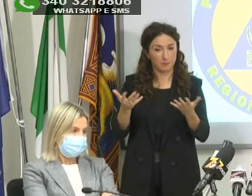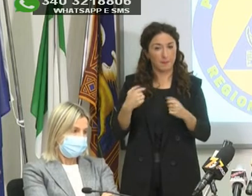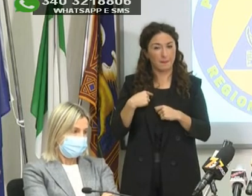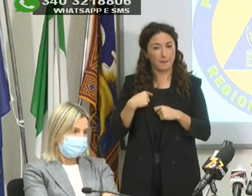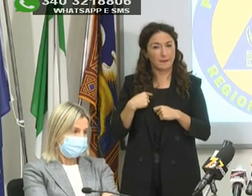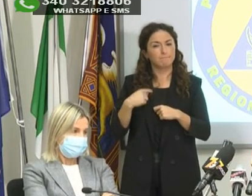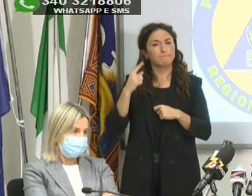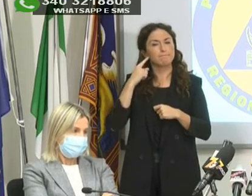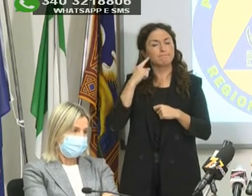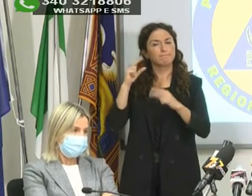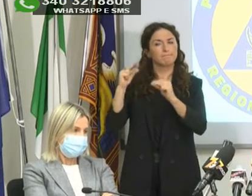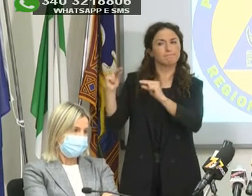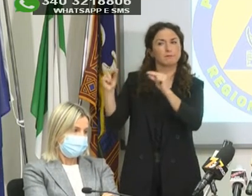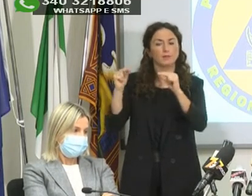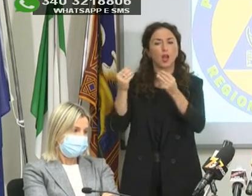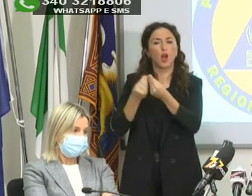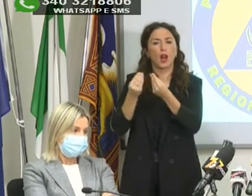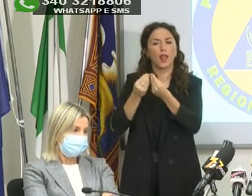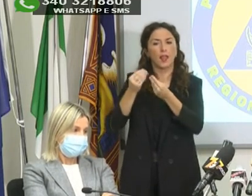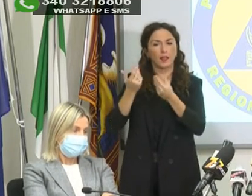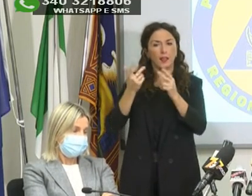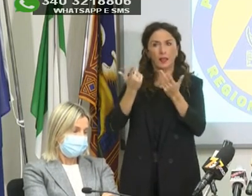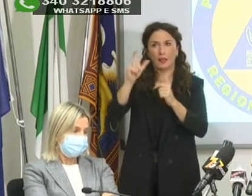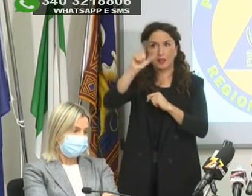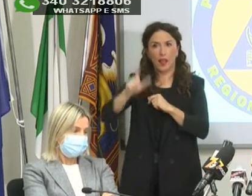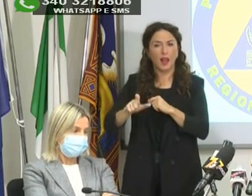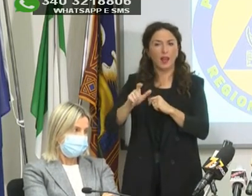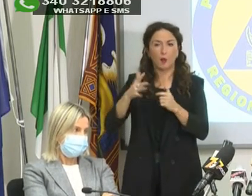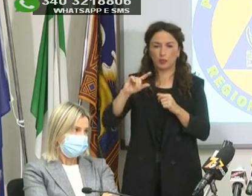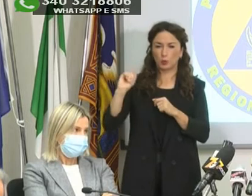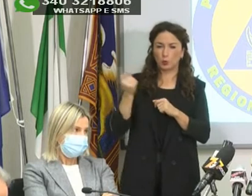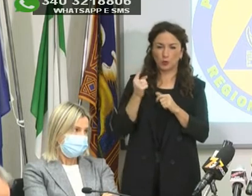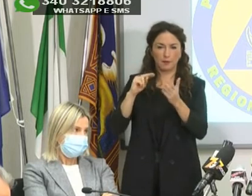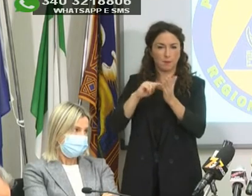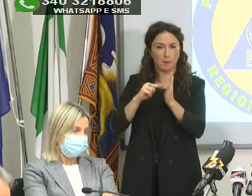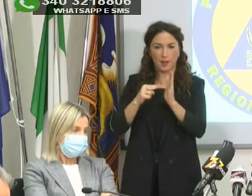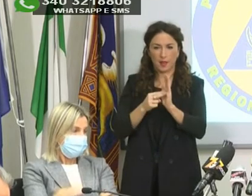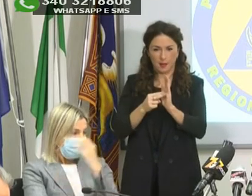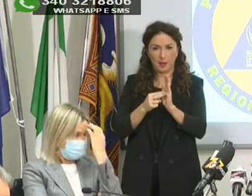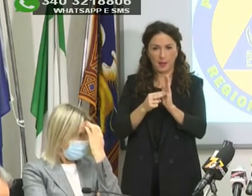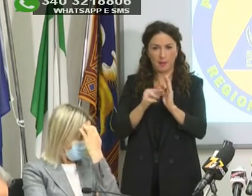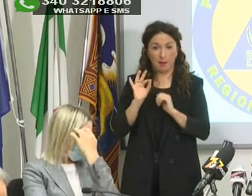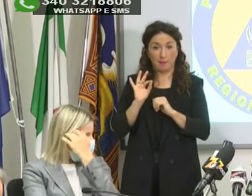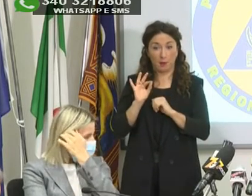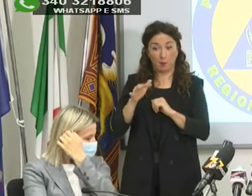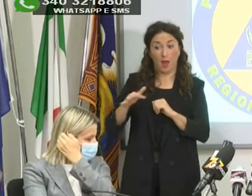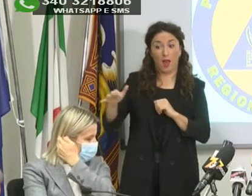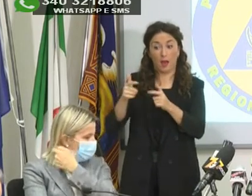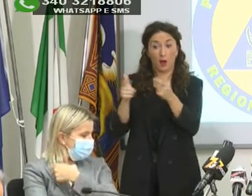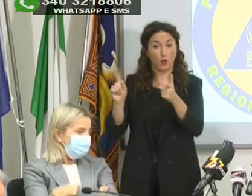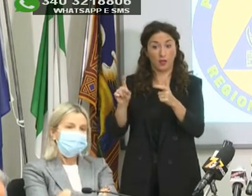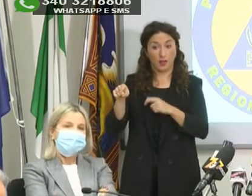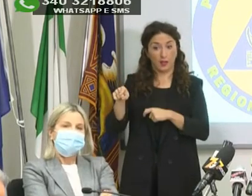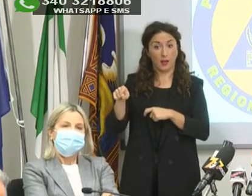Sento un po' i colleghi a livello nazionale, vedo che tutti hanno problemi, in particolar modo con l'area non